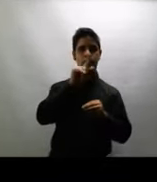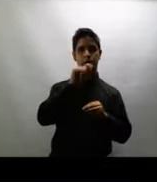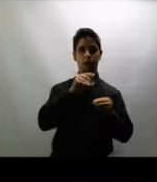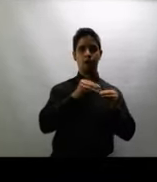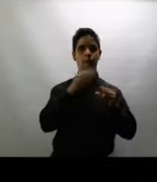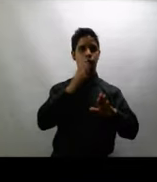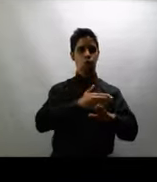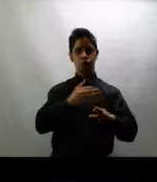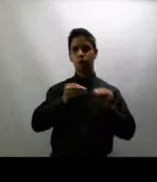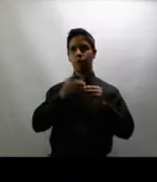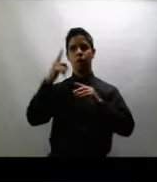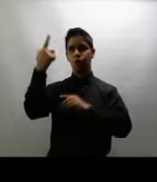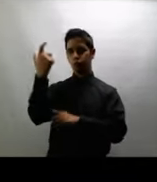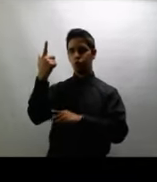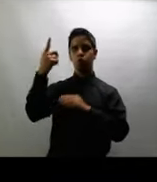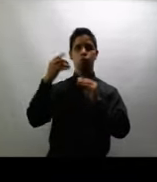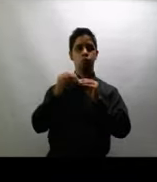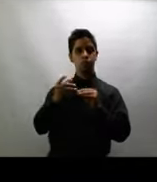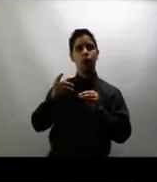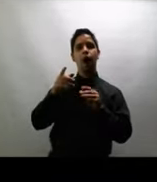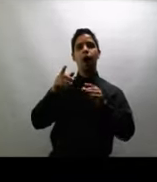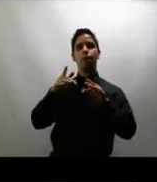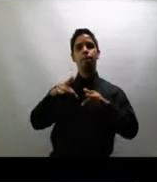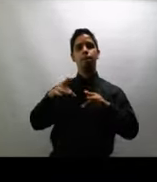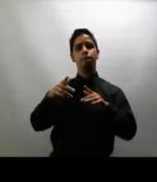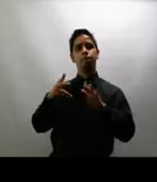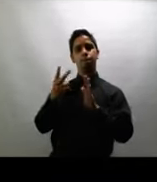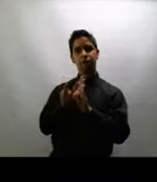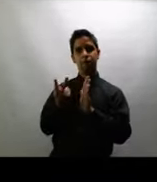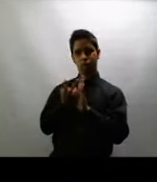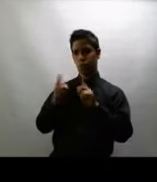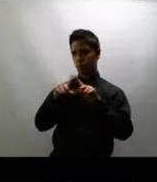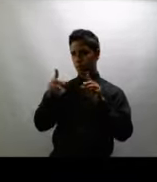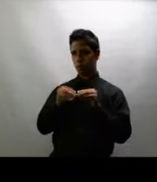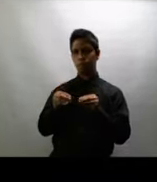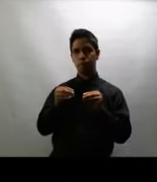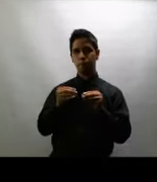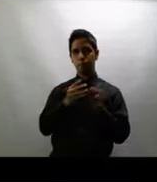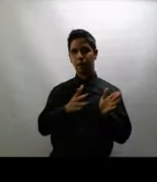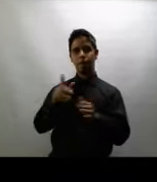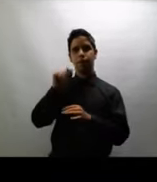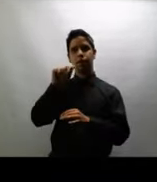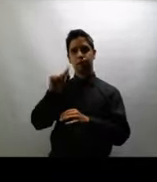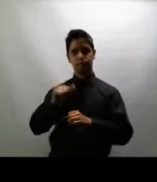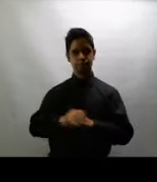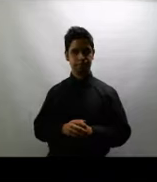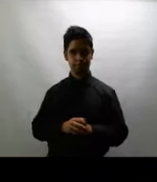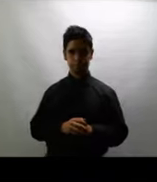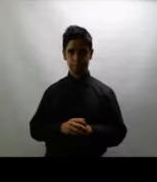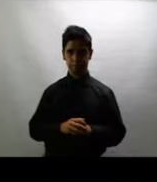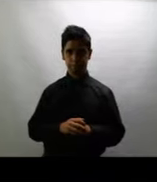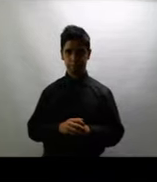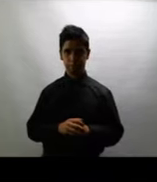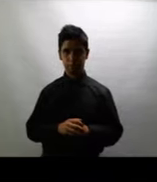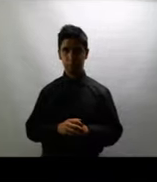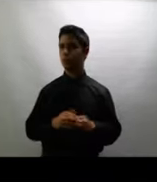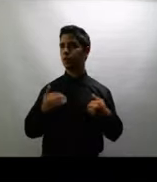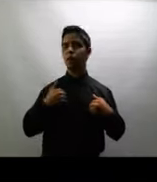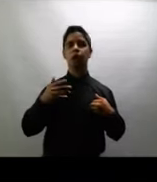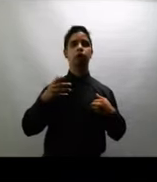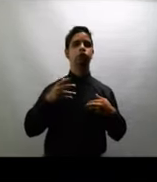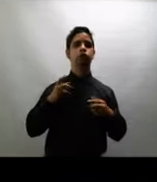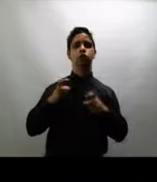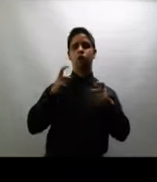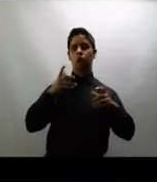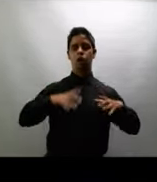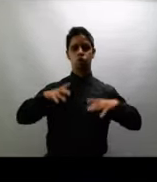más fotos, más selfies, más videos. Plan de data ilimitada de AT&T. Más necesito detalles una tienda donde consiga regalos, ropa,